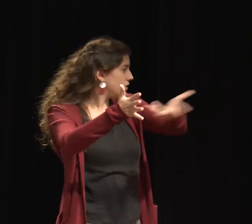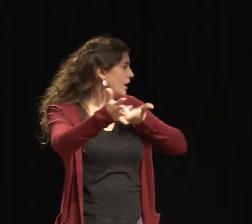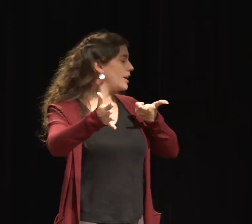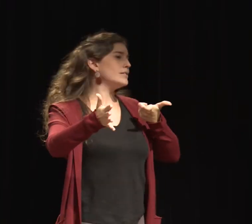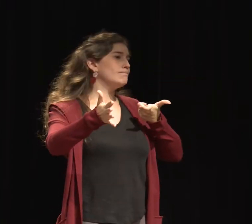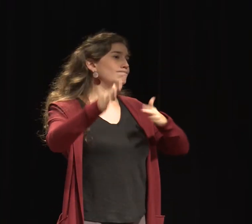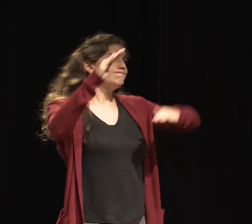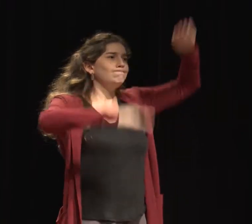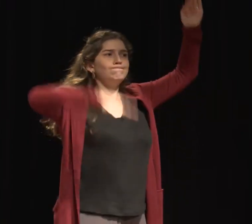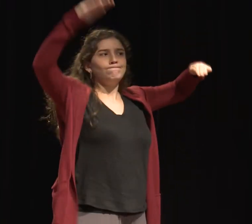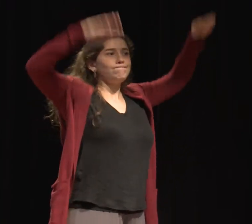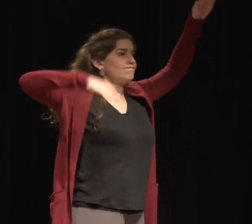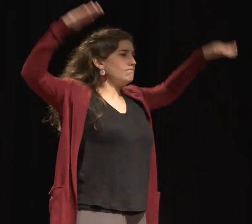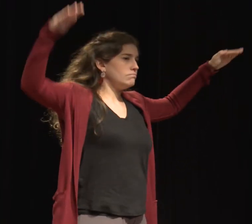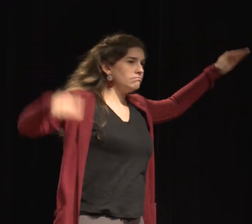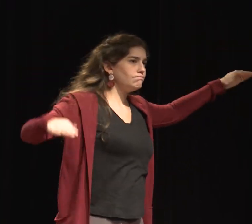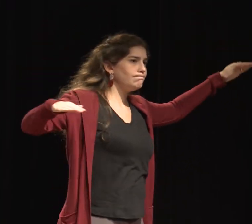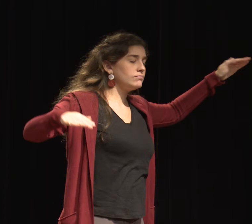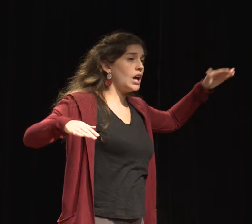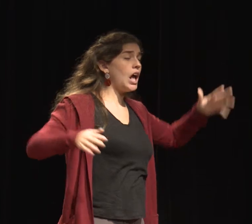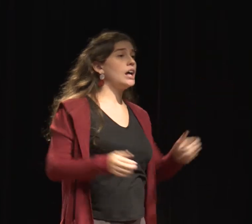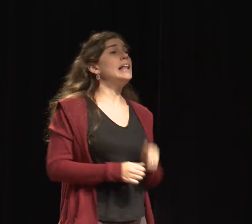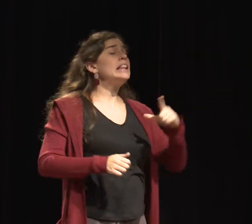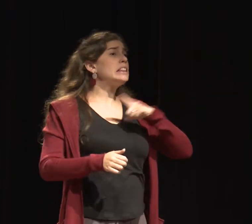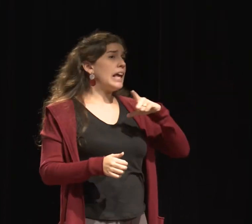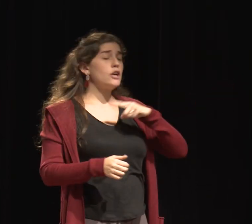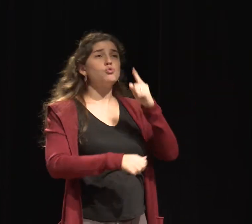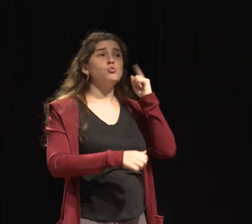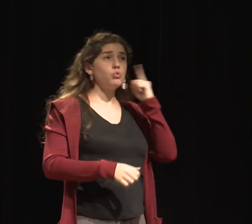Mas o nível de proficiência... Existem níveis de proficiência.